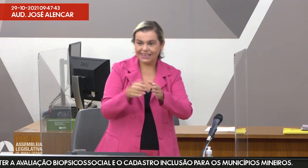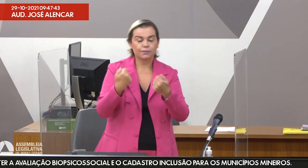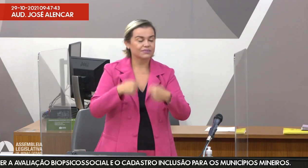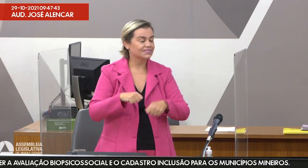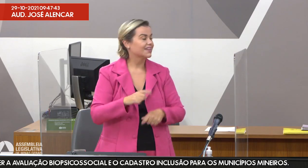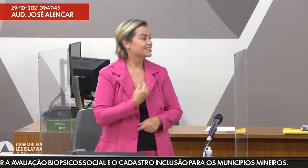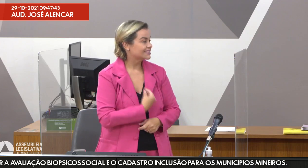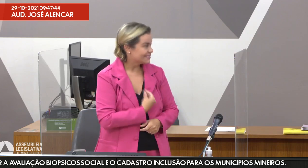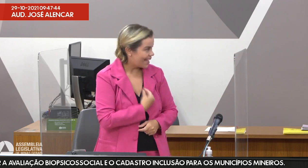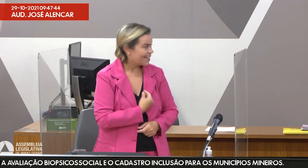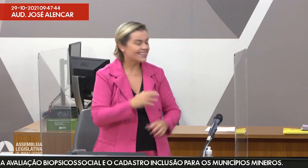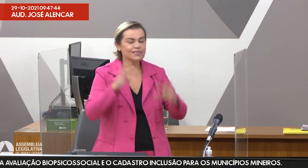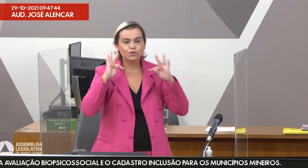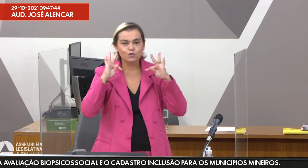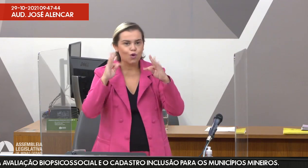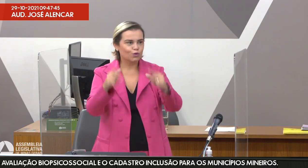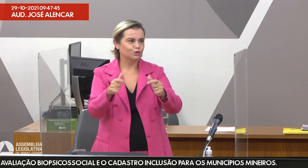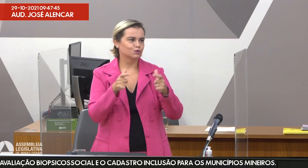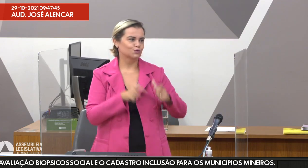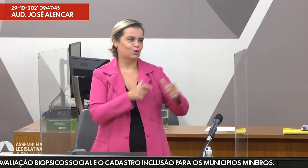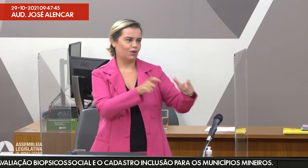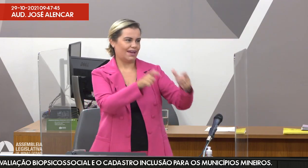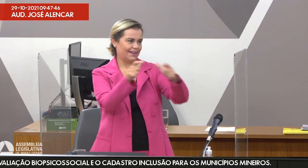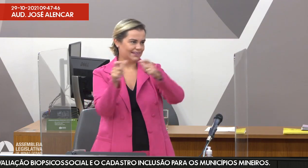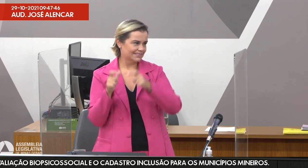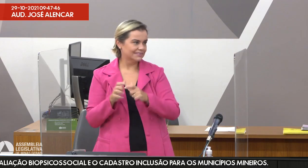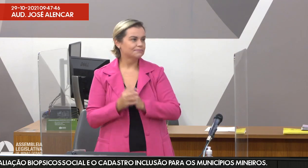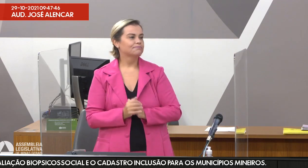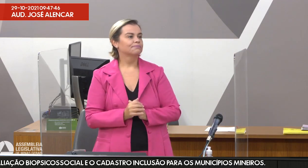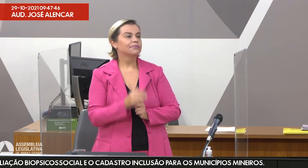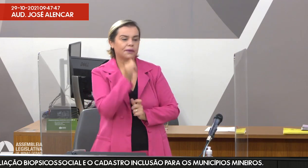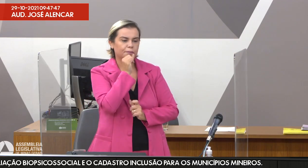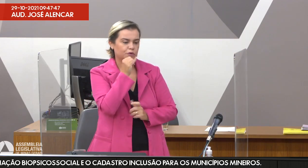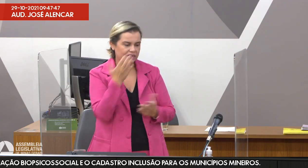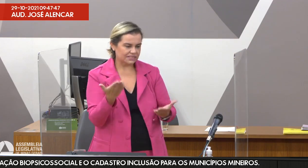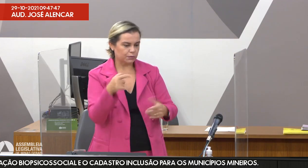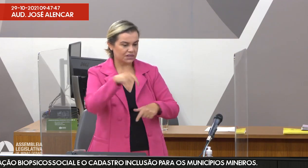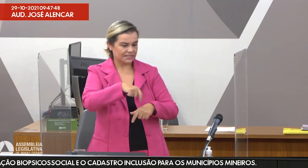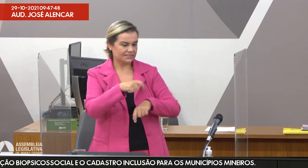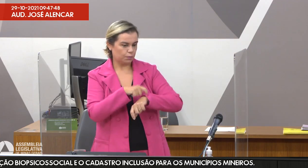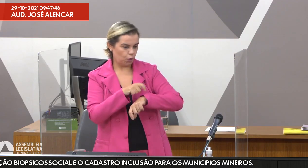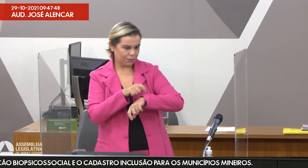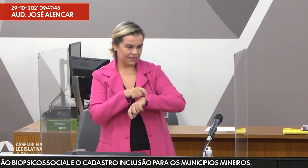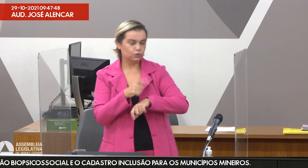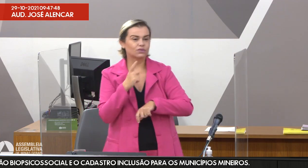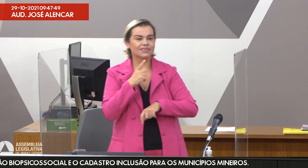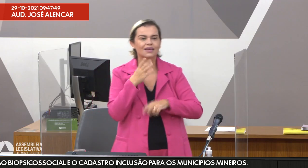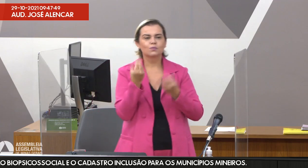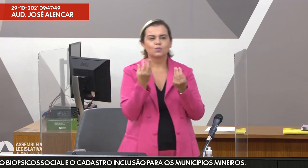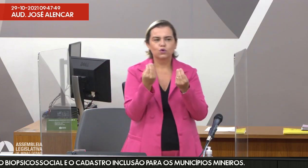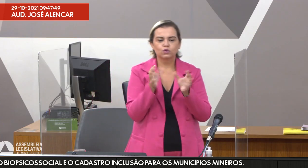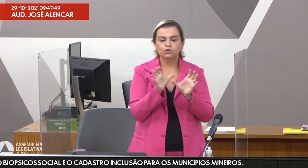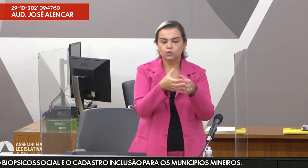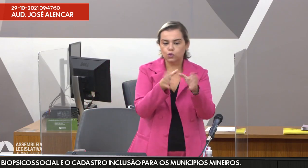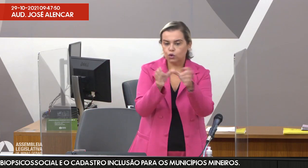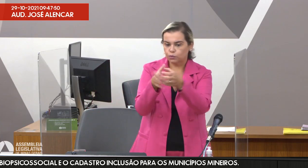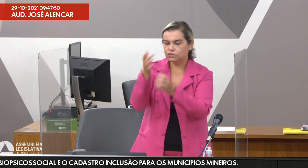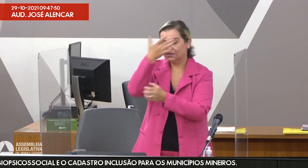É importante nós lembrarmos que a acessibilidade tem que ser garantida em todos os espaços, não apenas